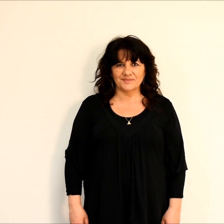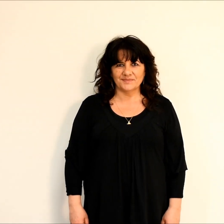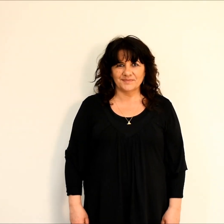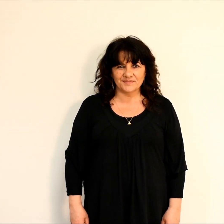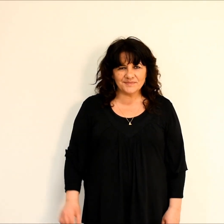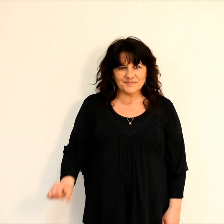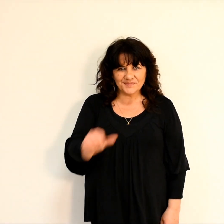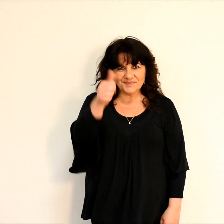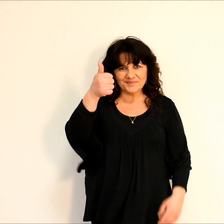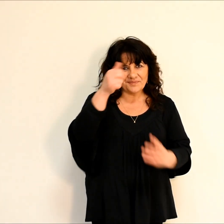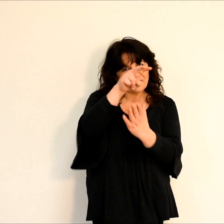Première lecture.